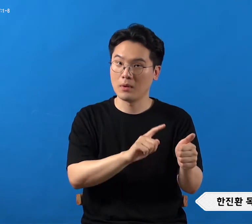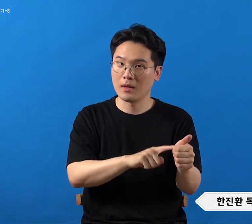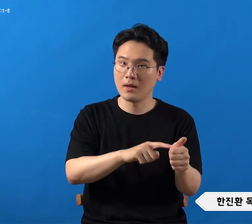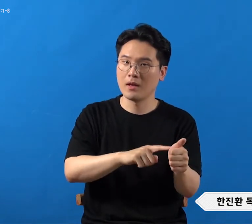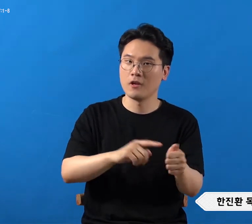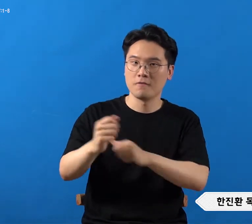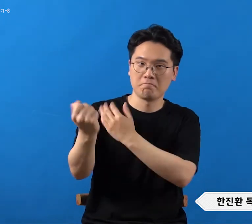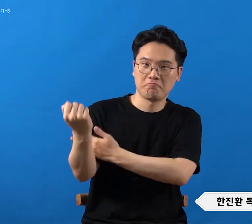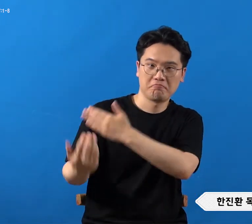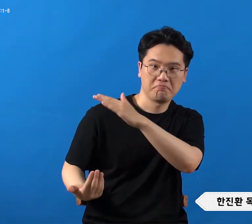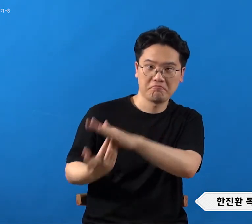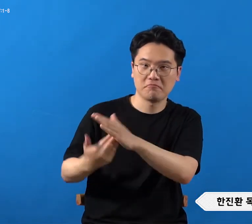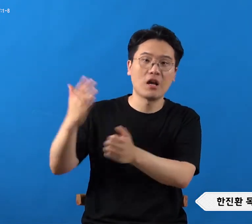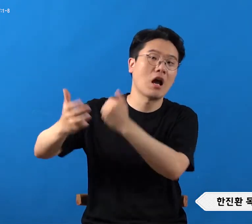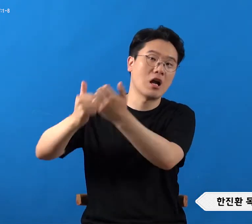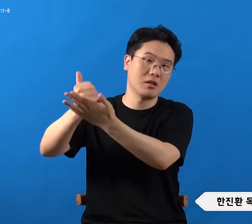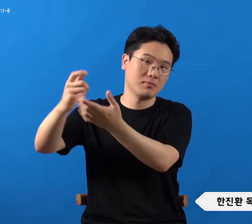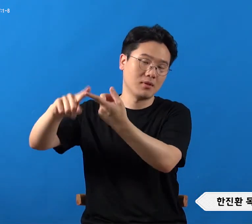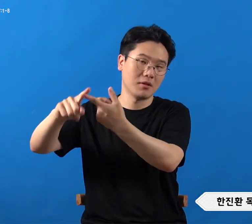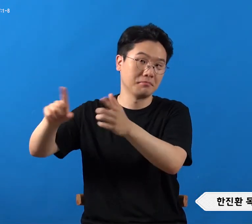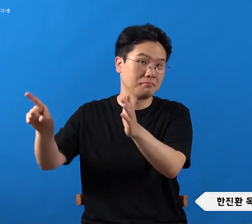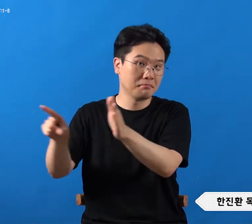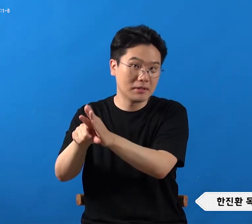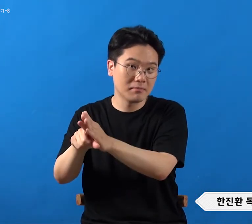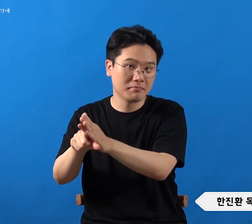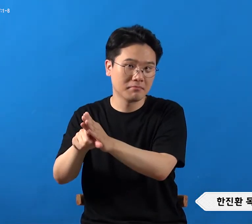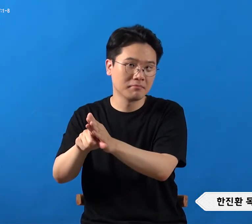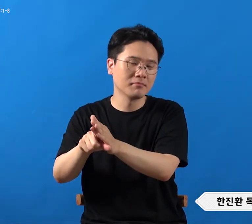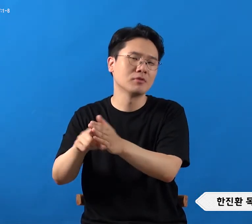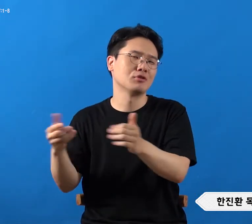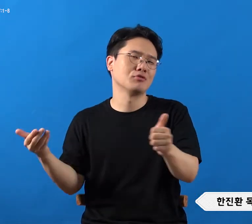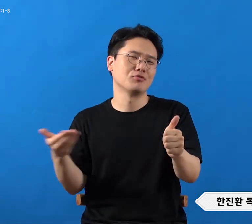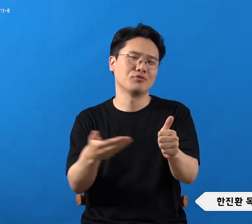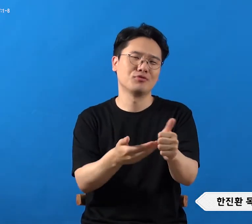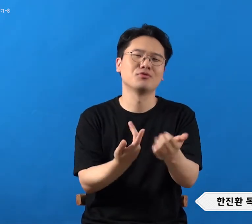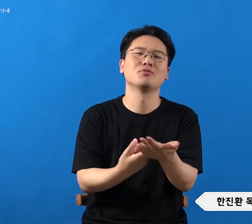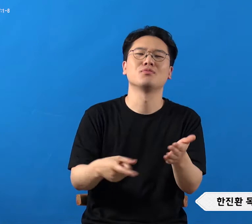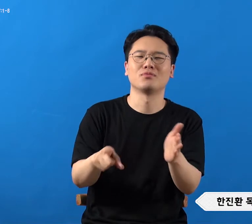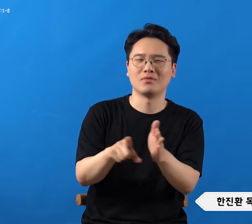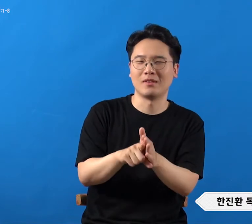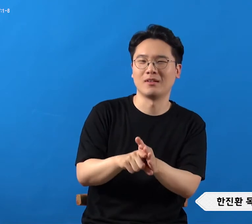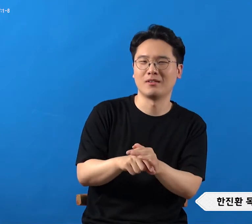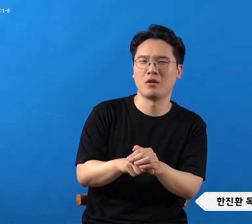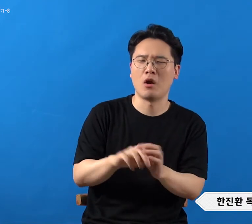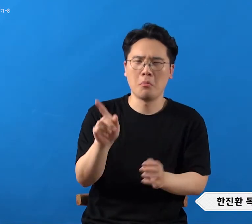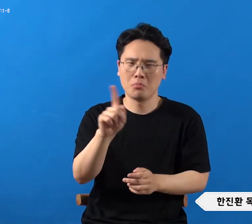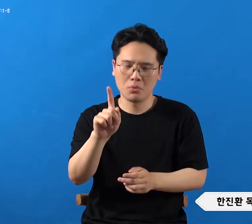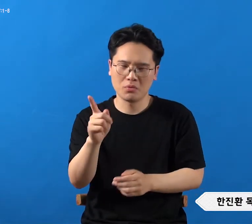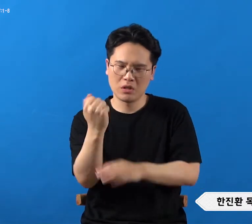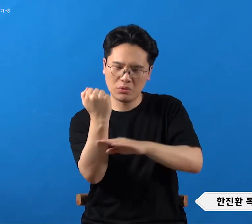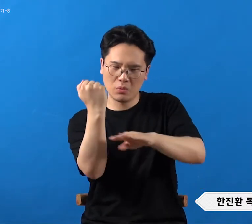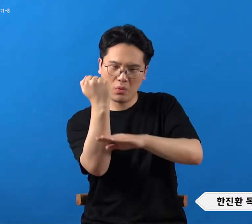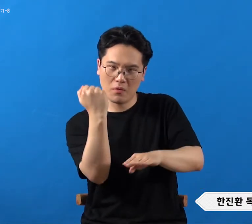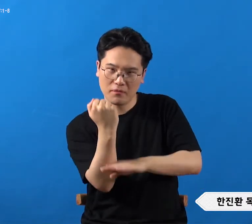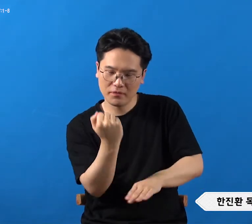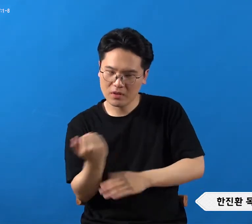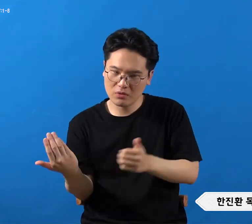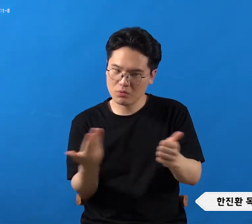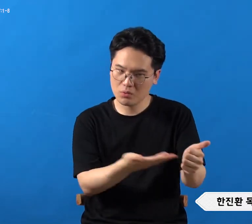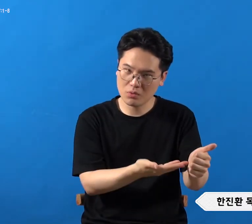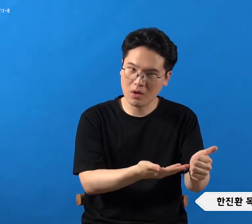전능하신 하나님에 대한 믿음을 심어주기 위해서 하신 것이지, 무슨 그런 식으로 조건을 제시해서 하나님의 뜻을